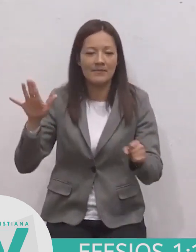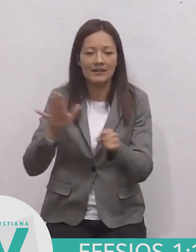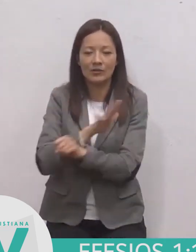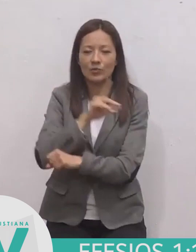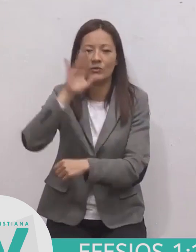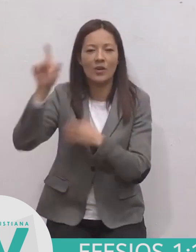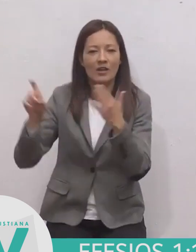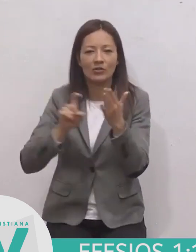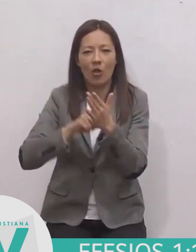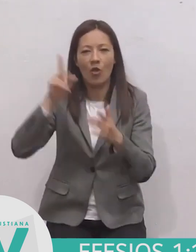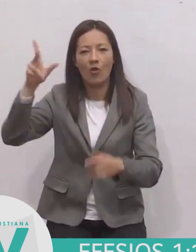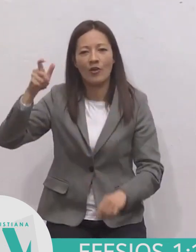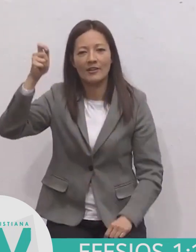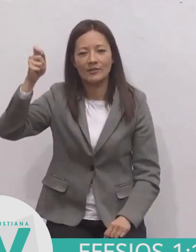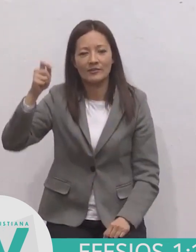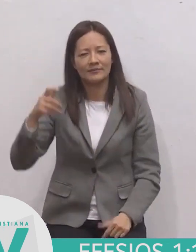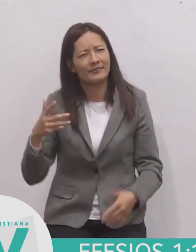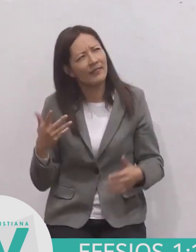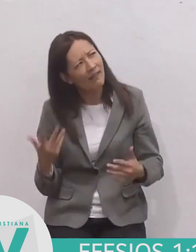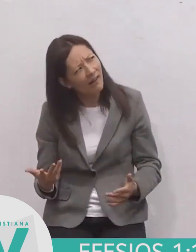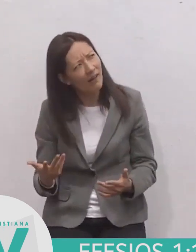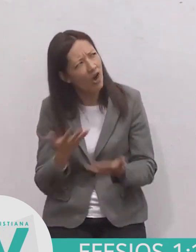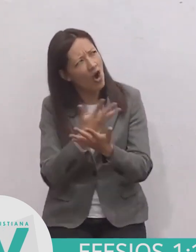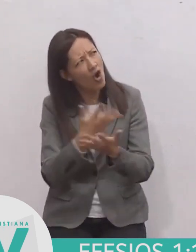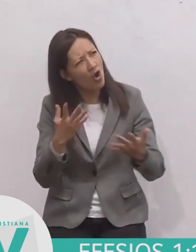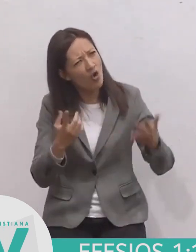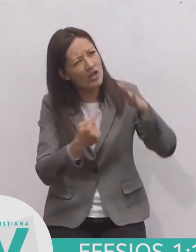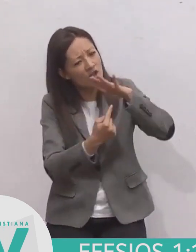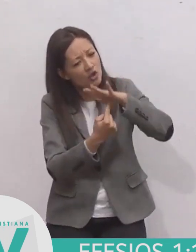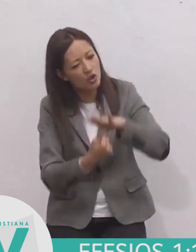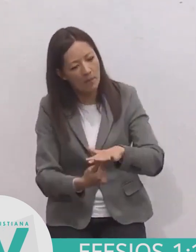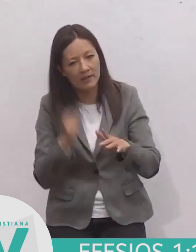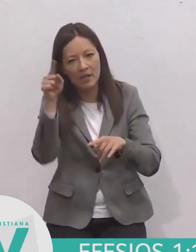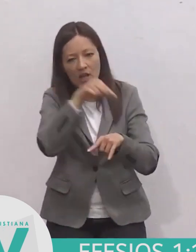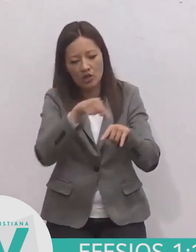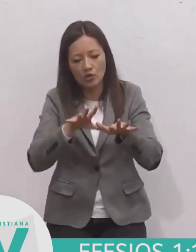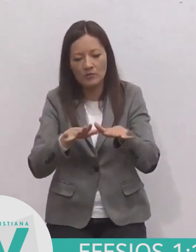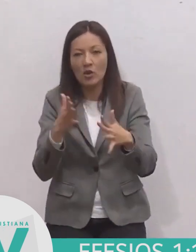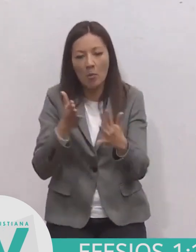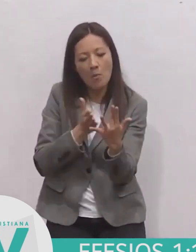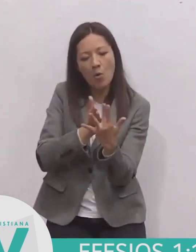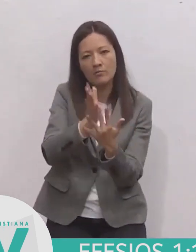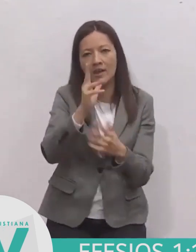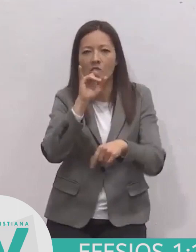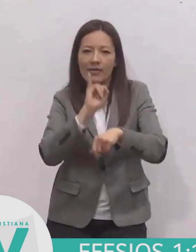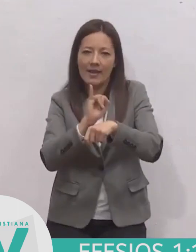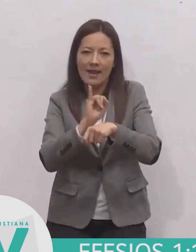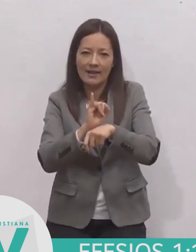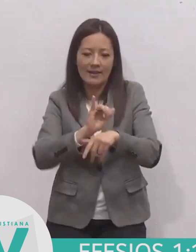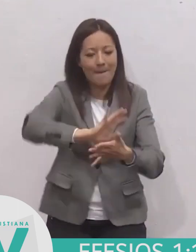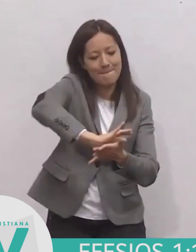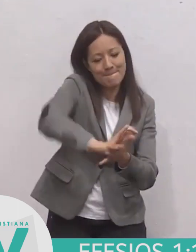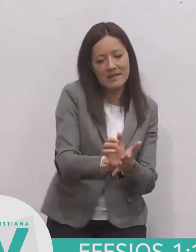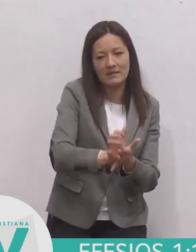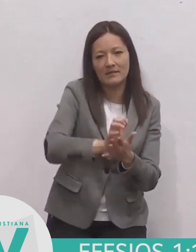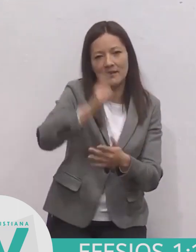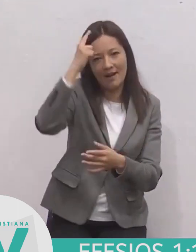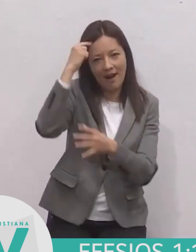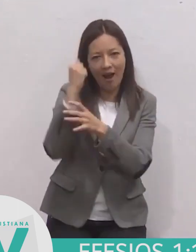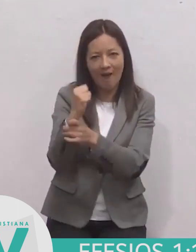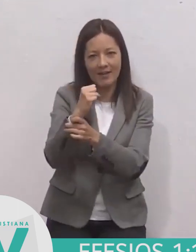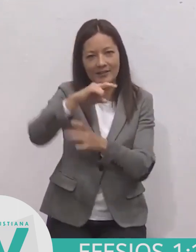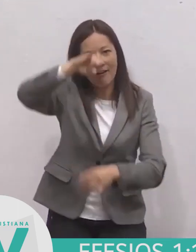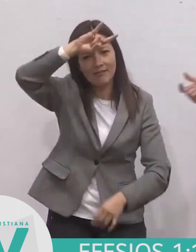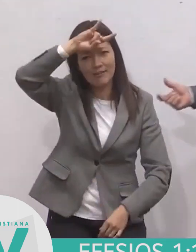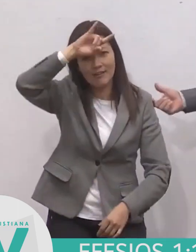todo. ¿Entiende cómo somete las cosas debajo de sus pies? Por medio de la iglesia le pisa la cabeza a Satanás.